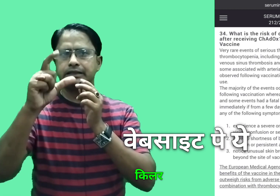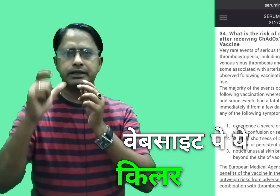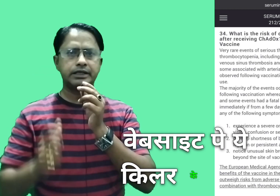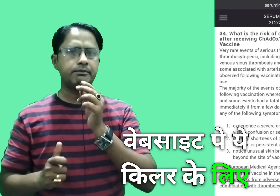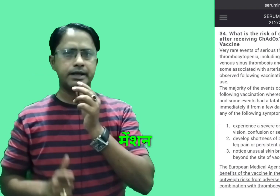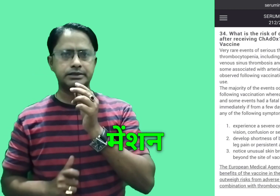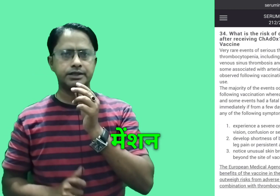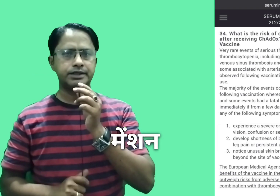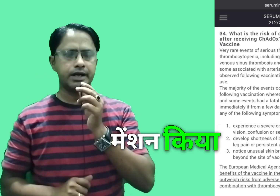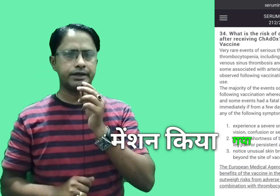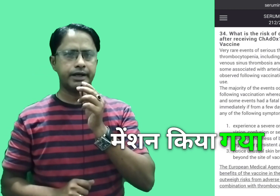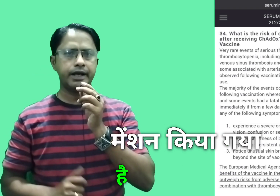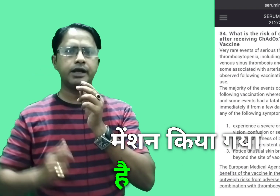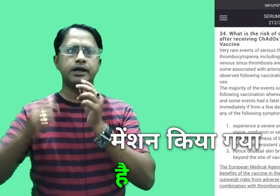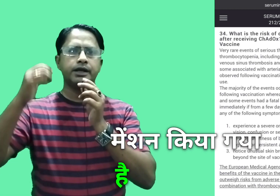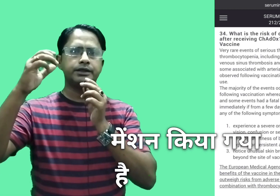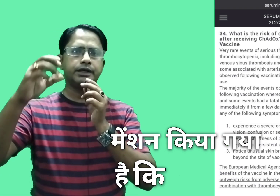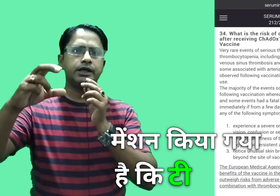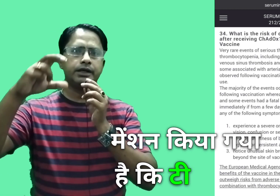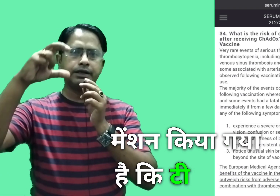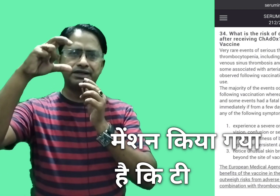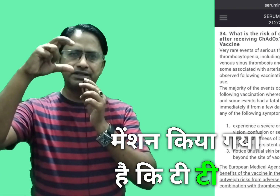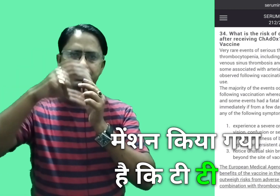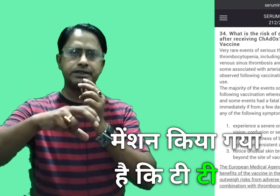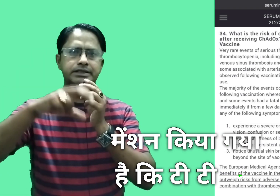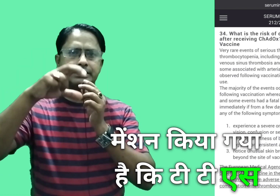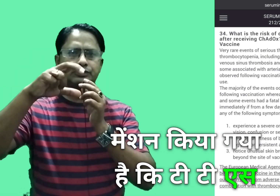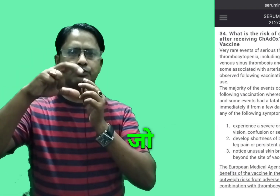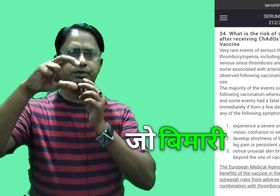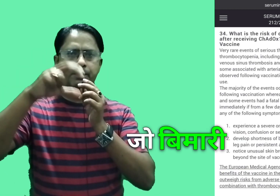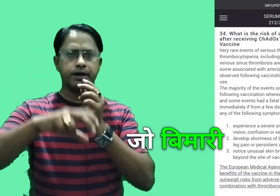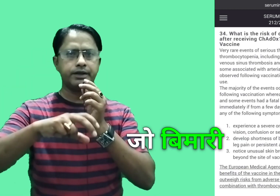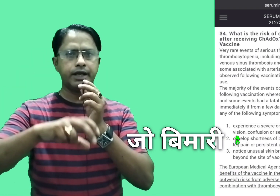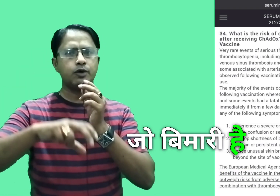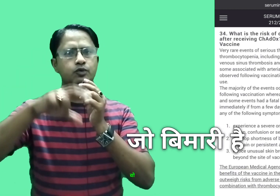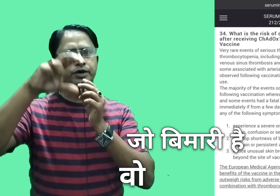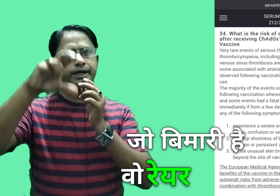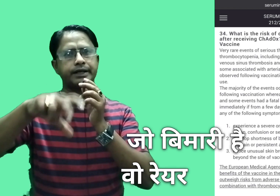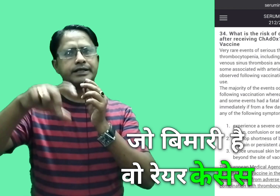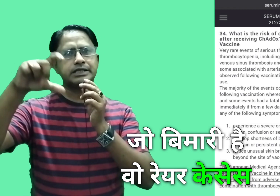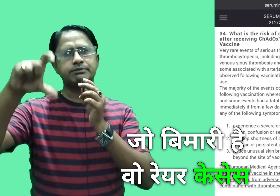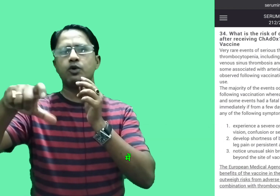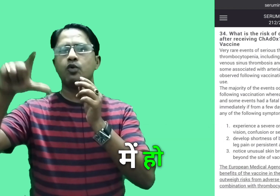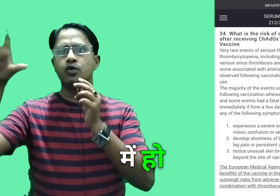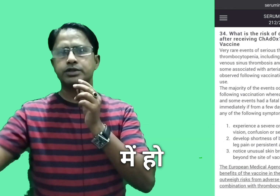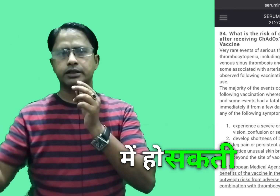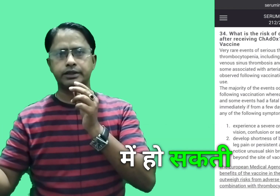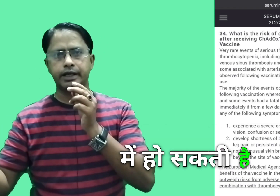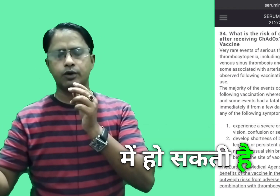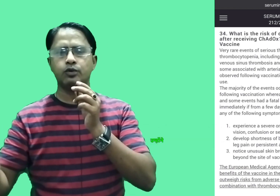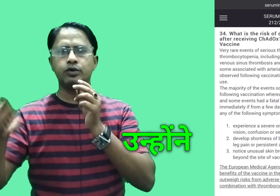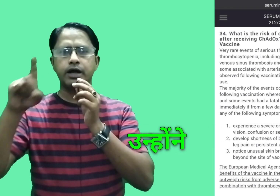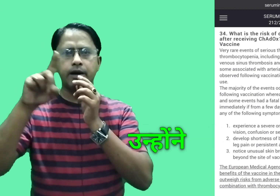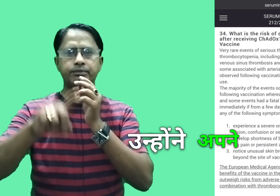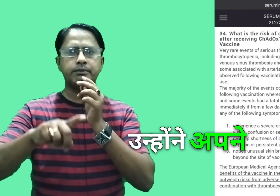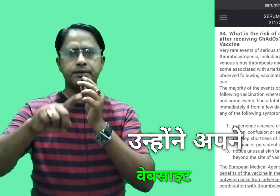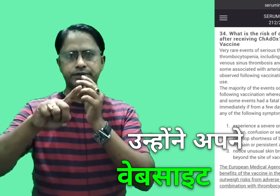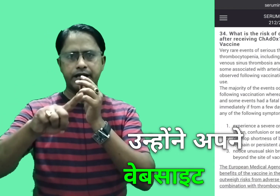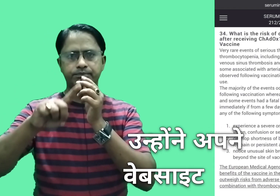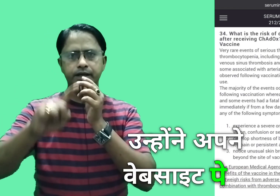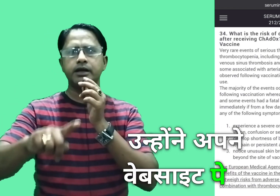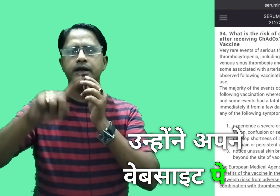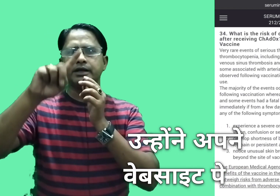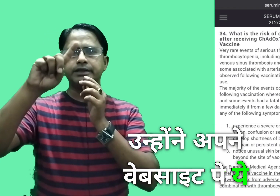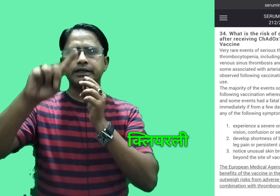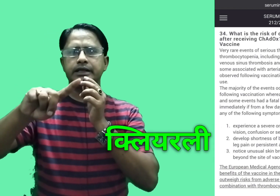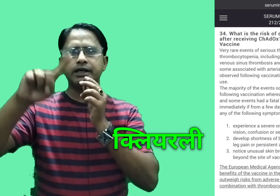ये क्लियर मेंशन किया गया है कि TTS जो बीमारी है वो रेयर केसेस में हो सकती है। उन्होंने अपने